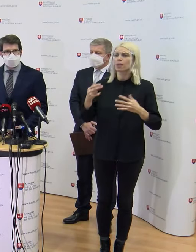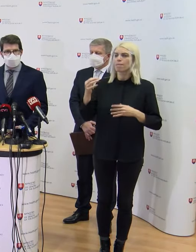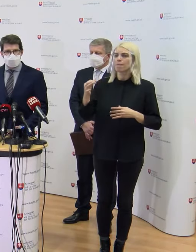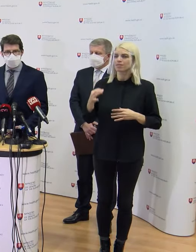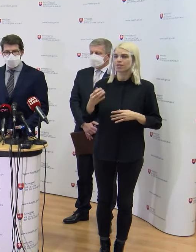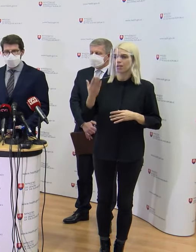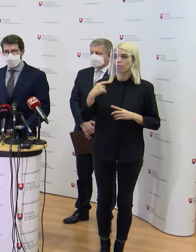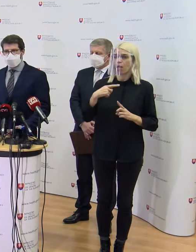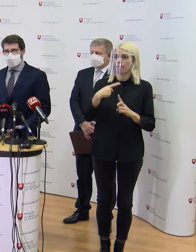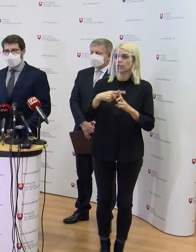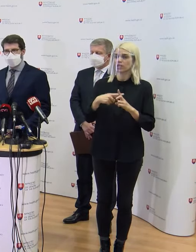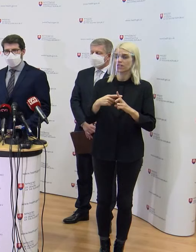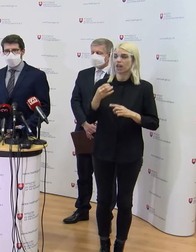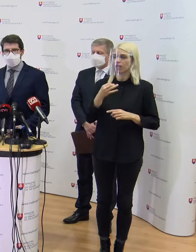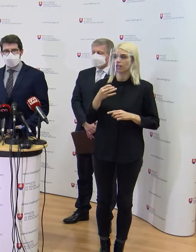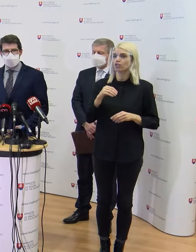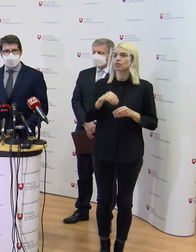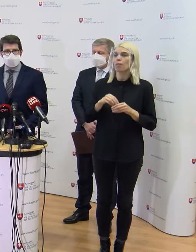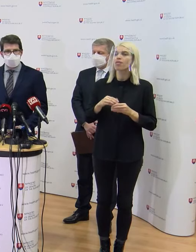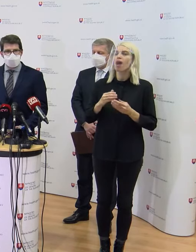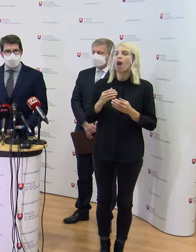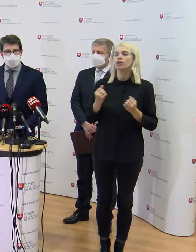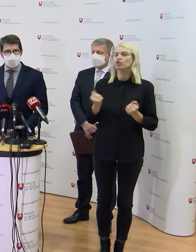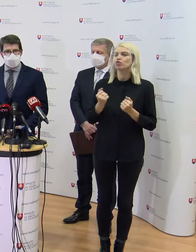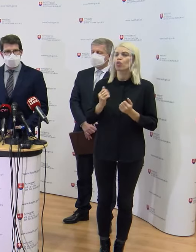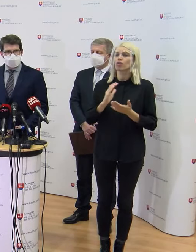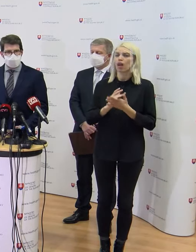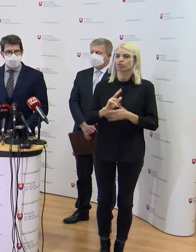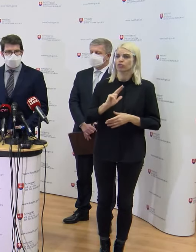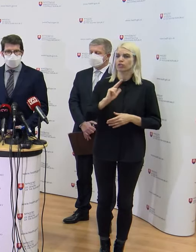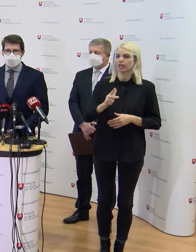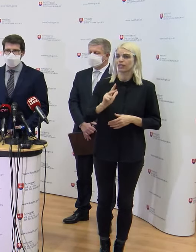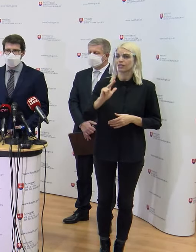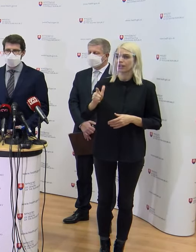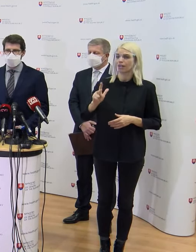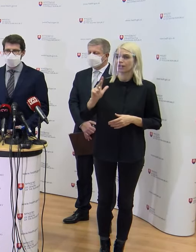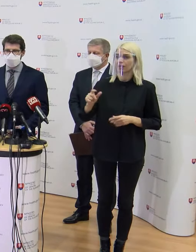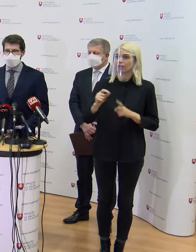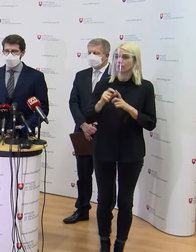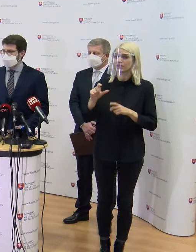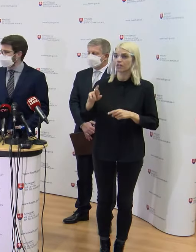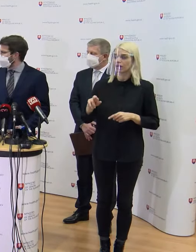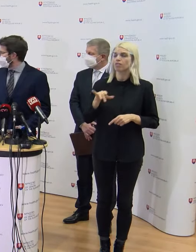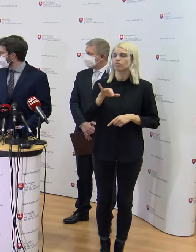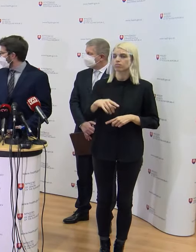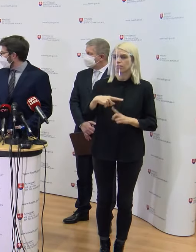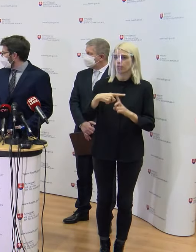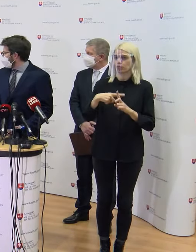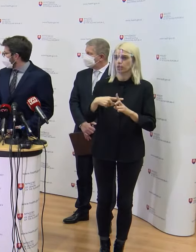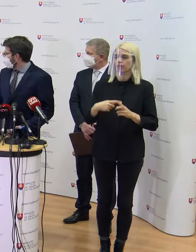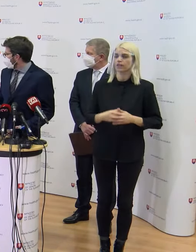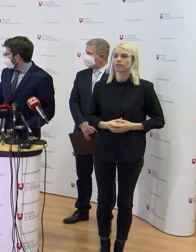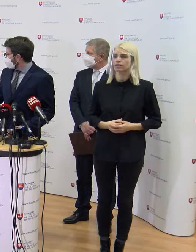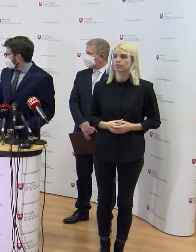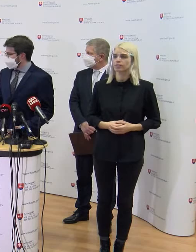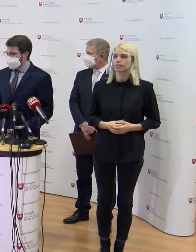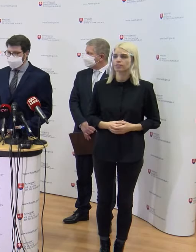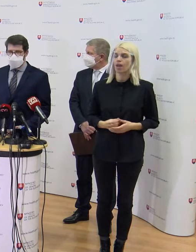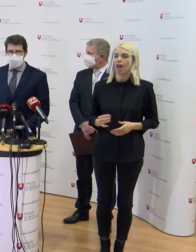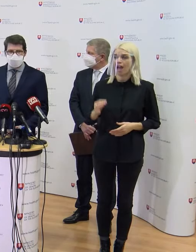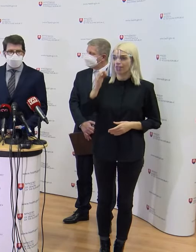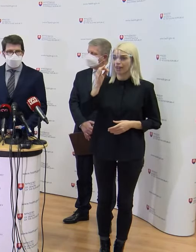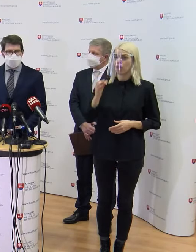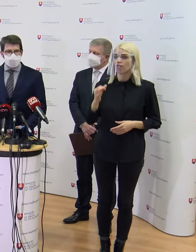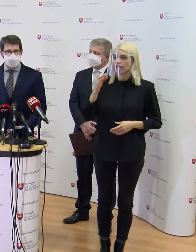pozitivita testov, čiže viac ako každý tretí PCR test spravený vychádza pozitívne. Pri antigenových